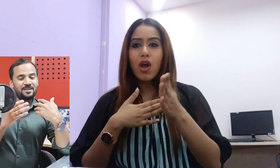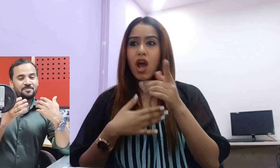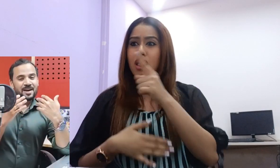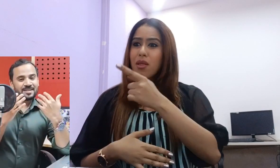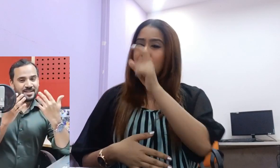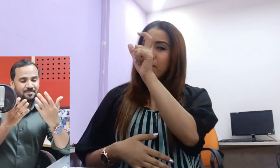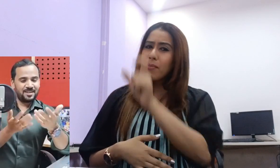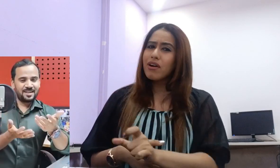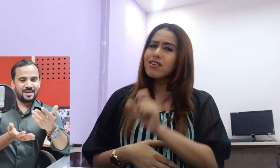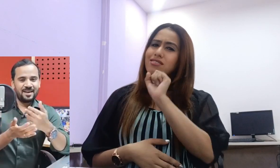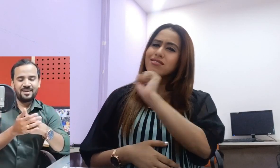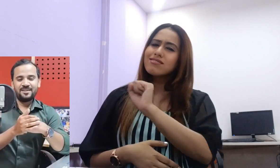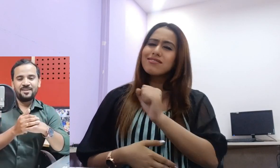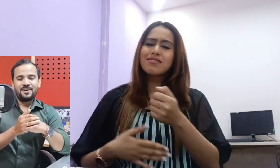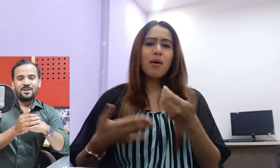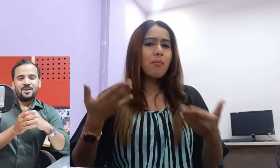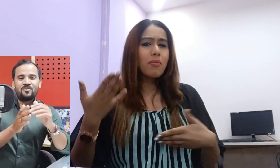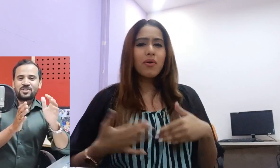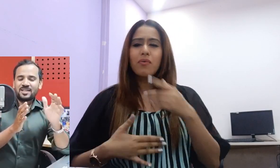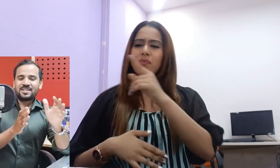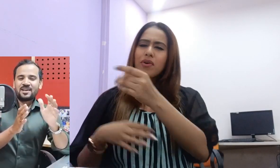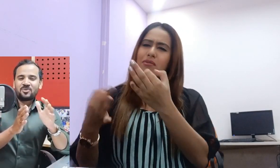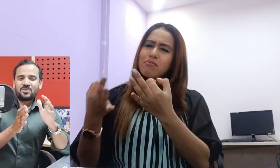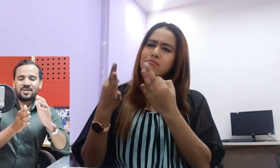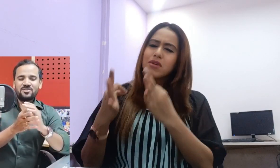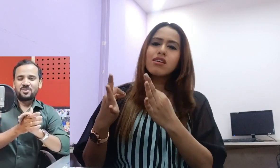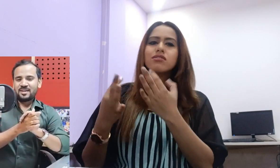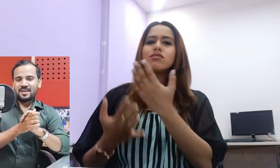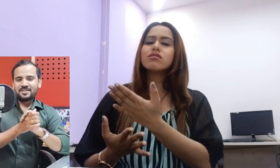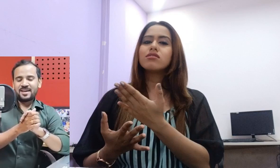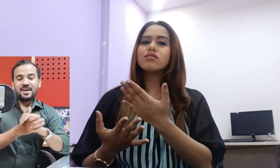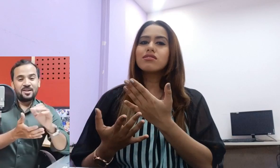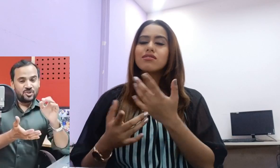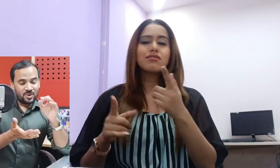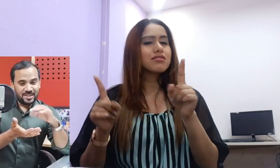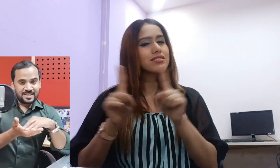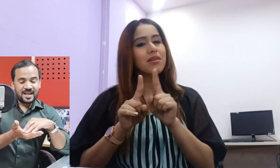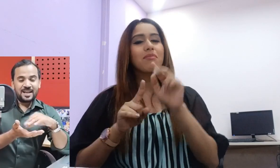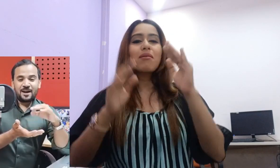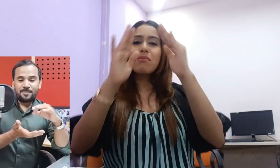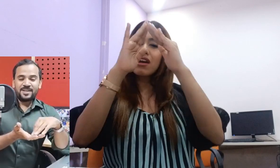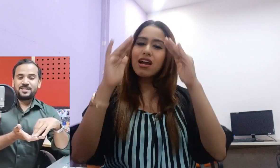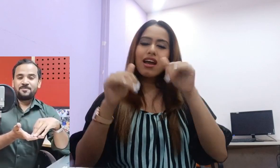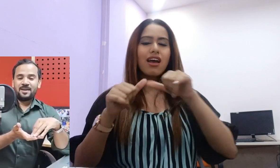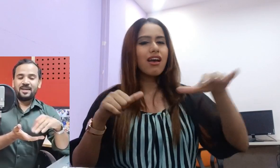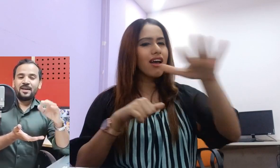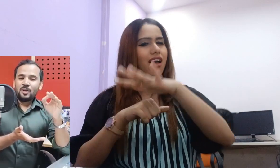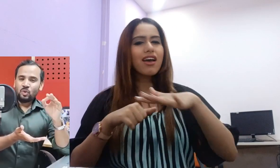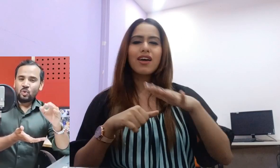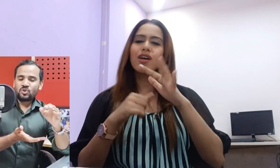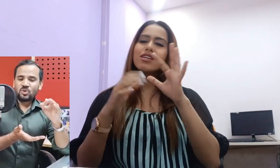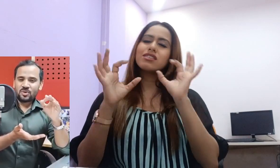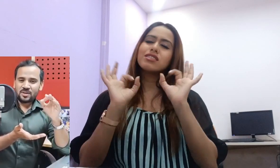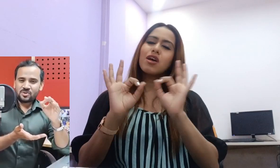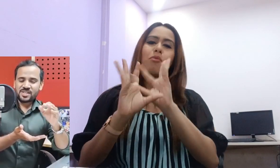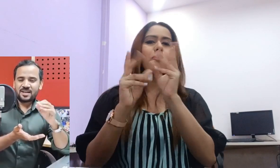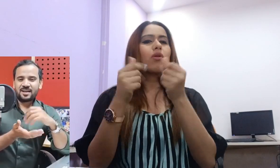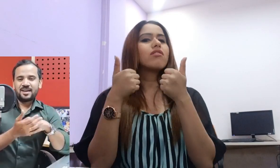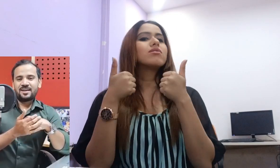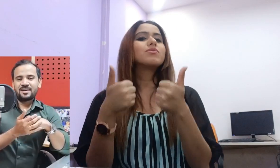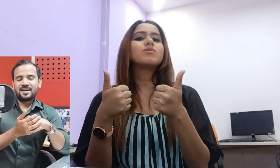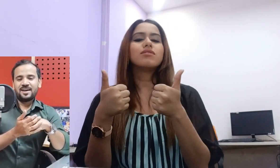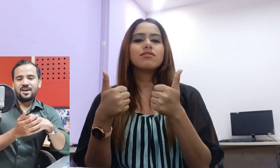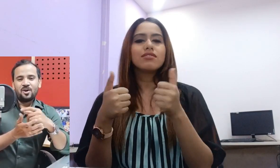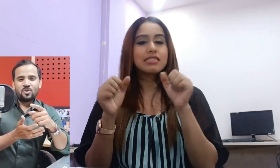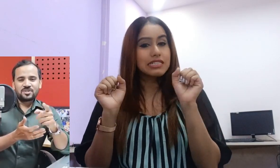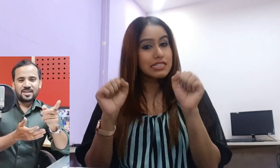आप कह रहे हैं कि प्यार से आम ले जाने आए हैं, वो चले जाए, उनको कहीं चोट ना लग जाए। जो इंसान अपने से पहले दूसरों की खुशी का